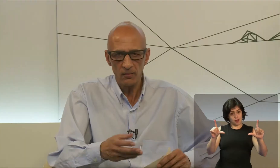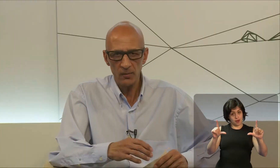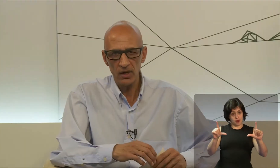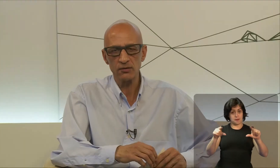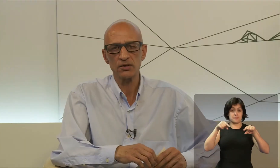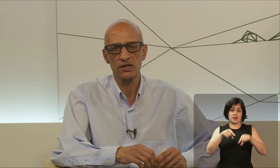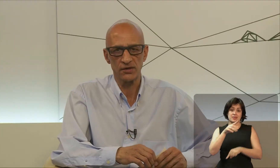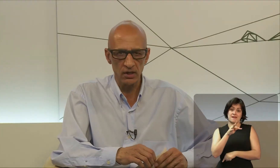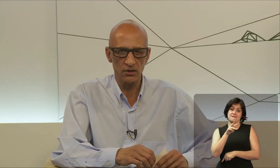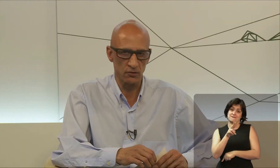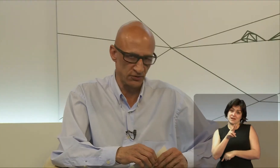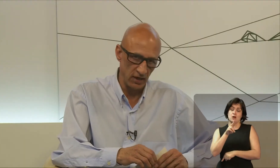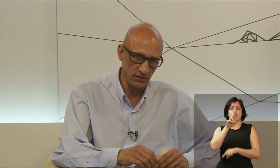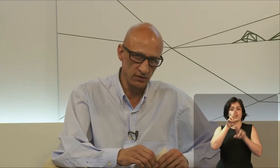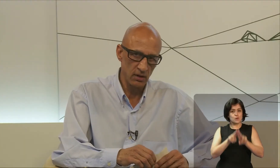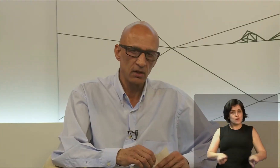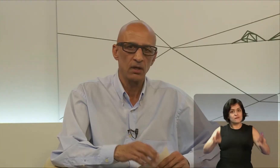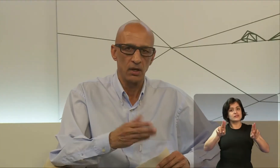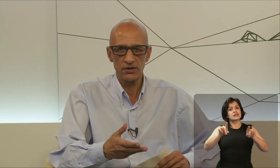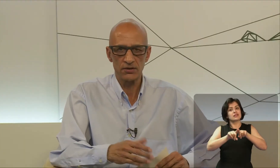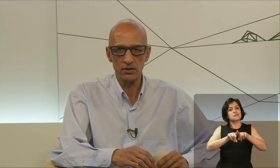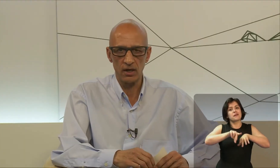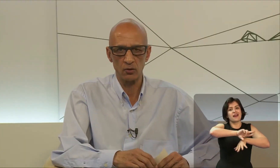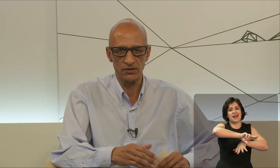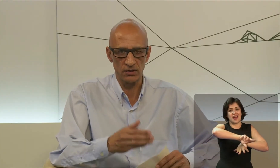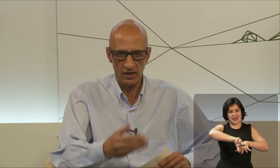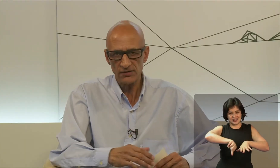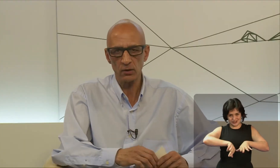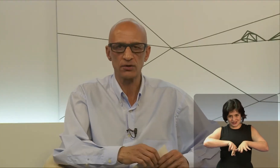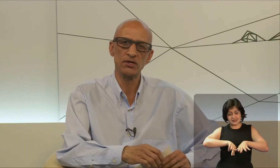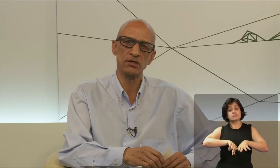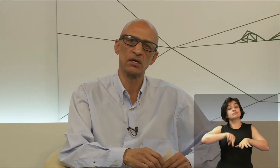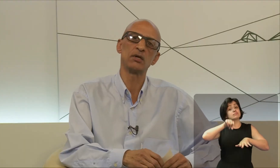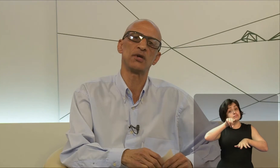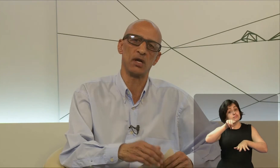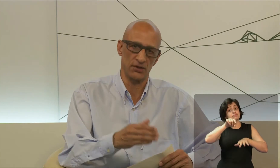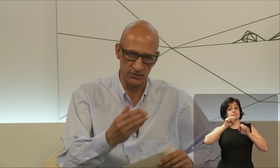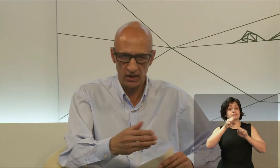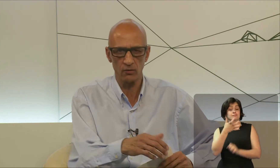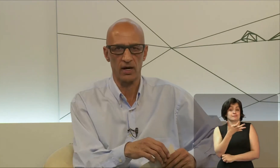pelas nossas redes sociais. Este é o Ciência Notícia que já está no ar.